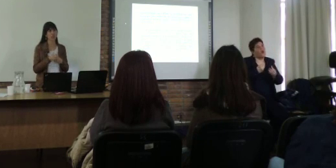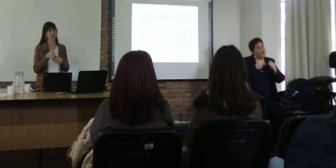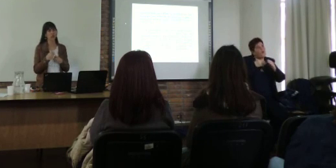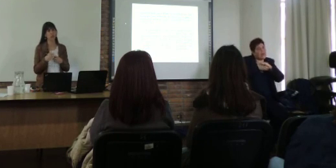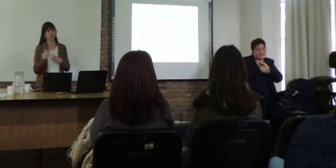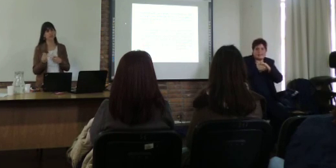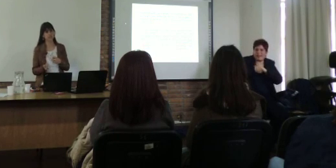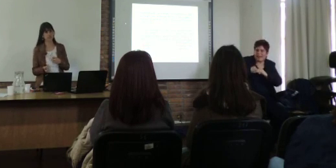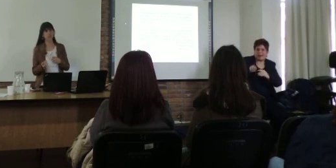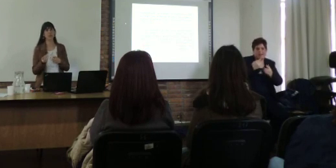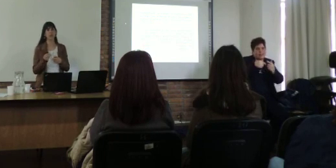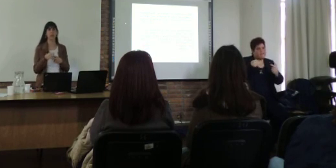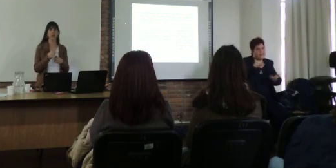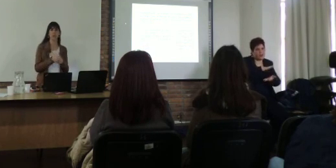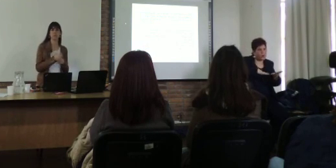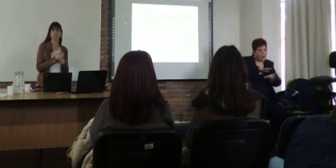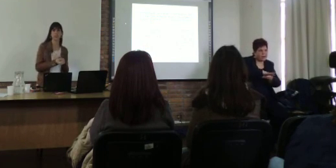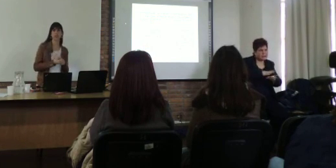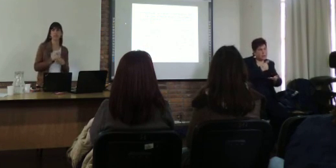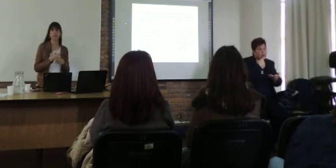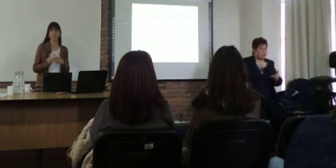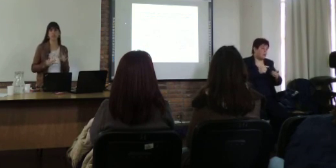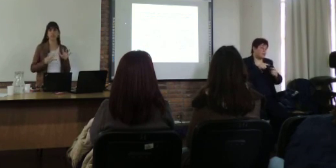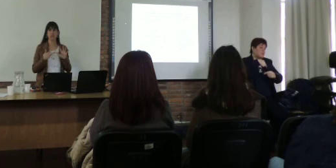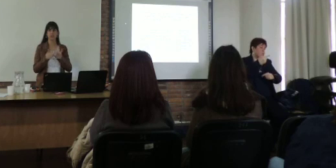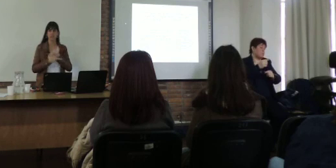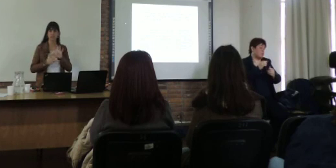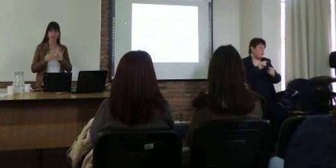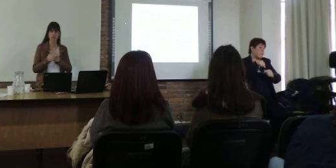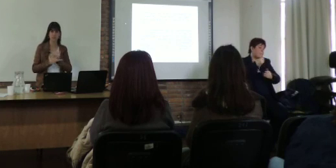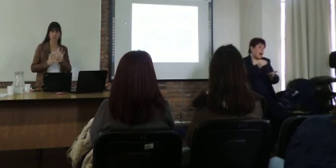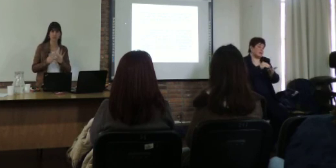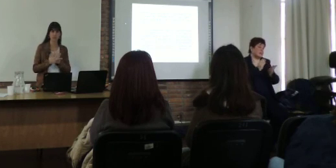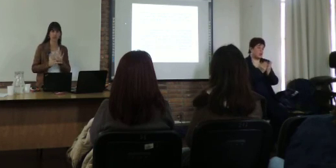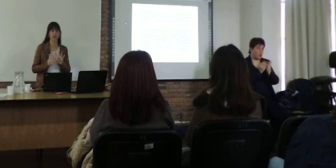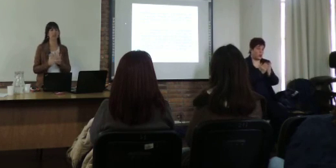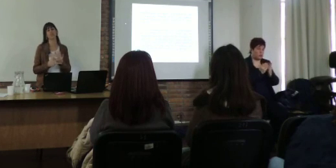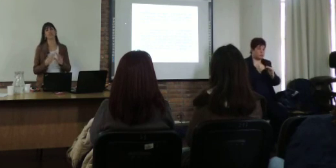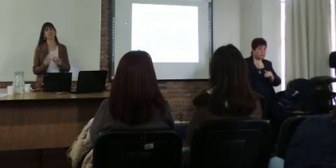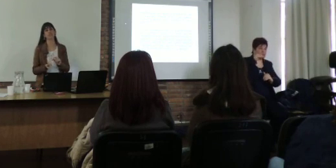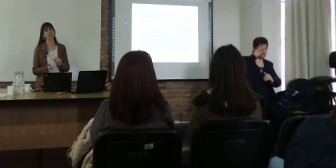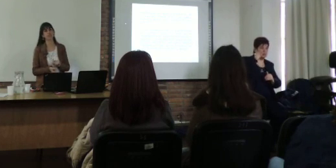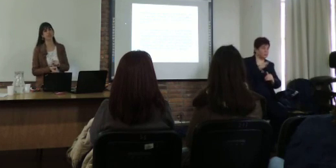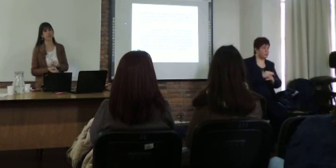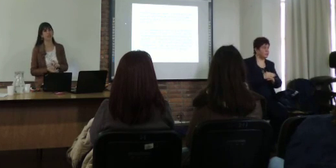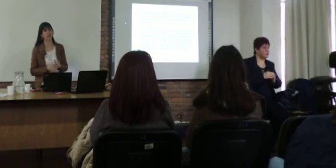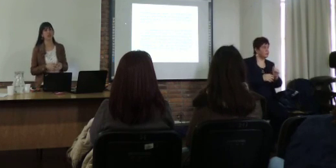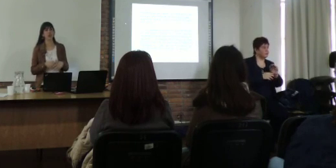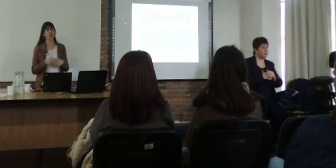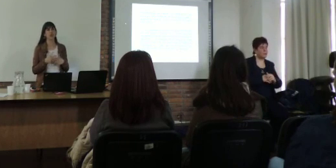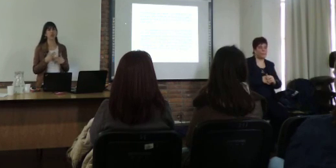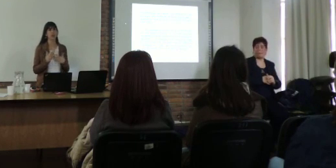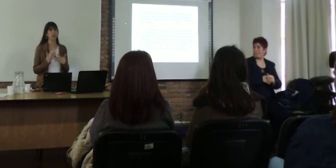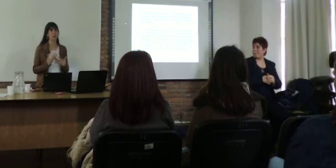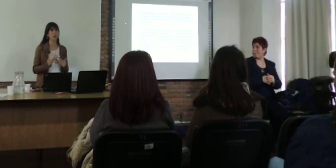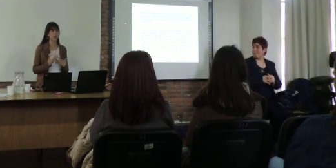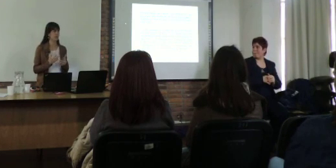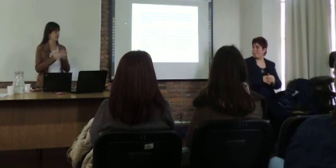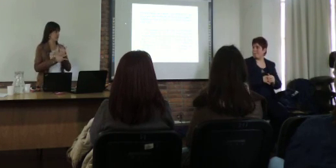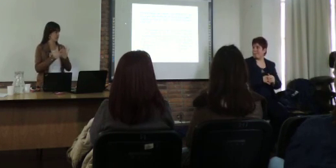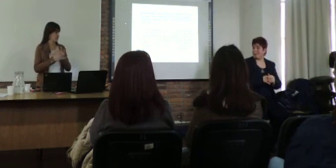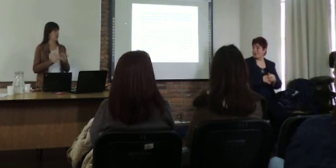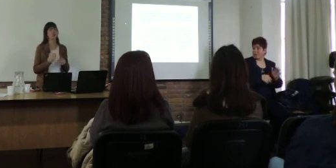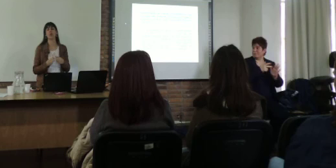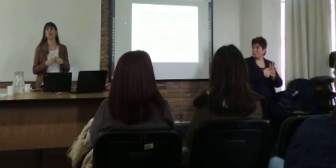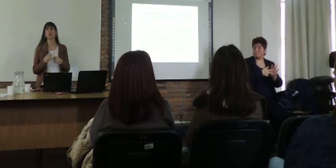coisas, como por exemplo o próprio sinal de Libraus. Então esse é um outro sinal que acontece na fronteira.